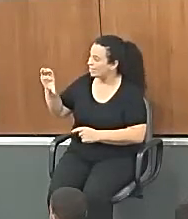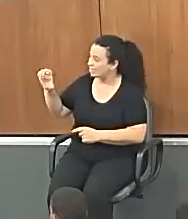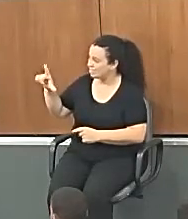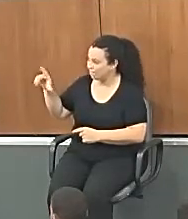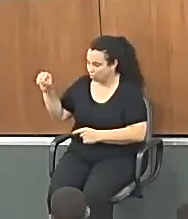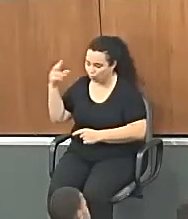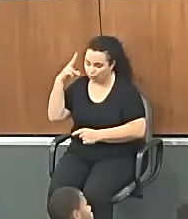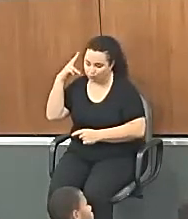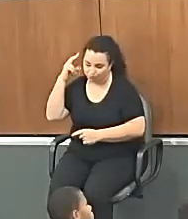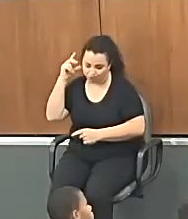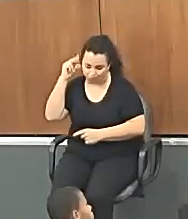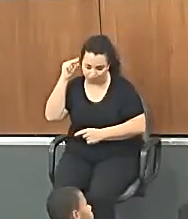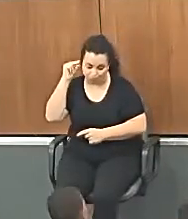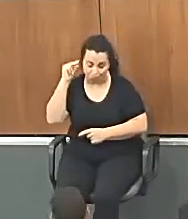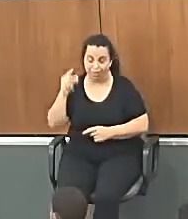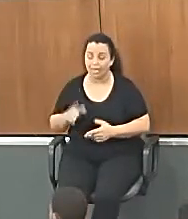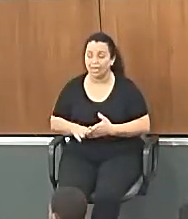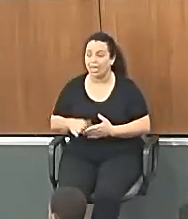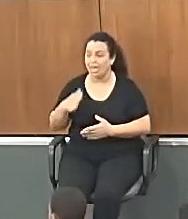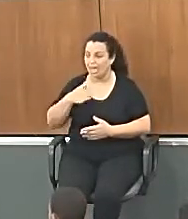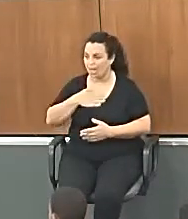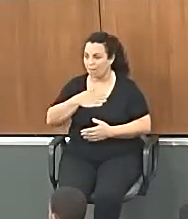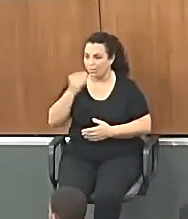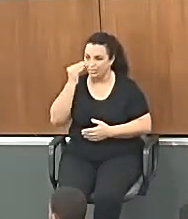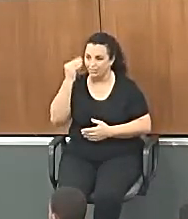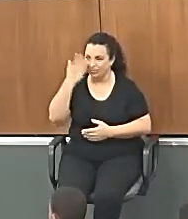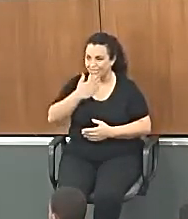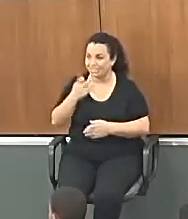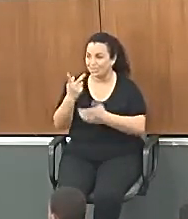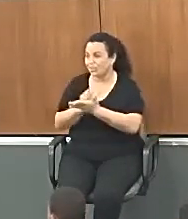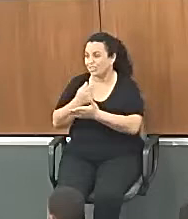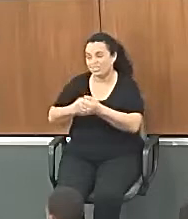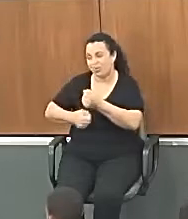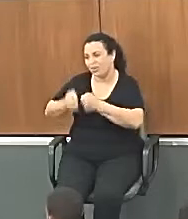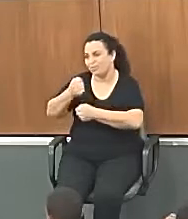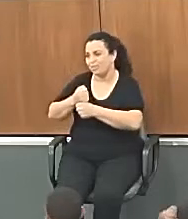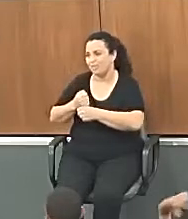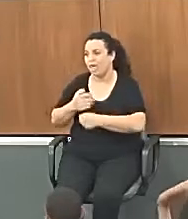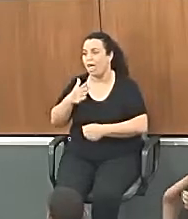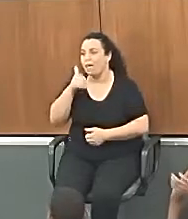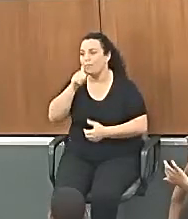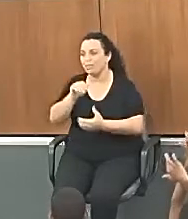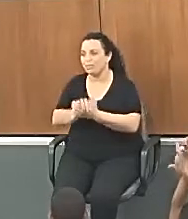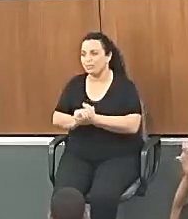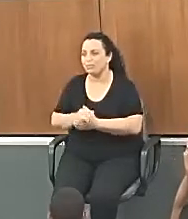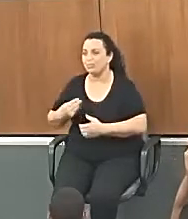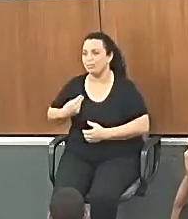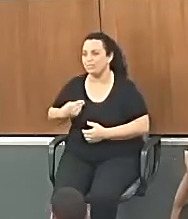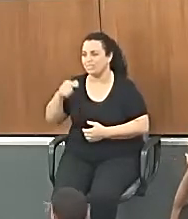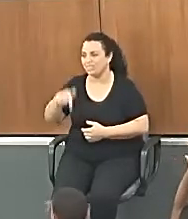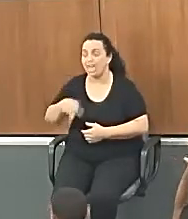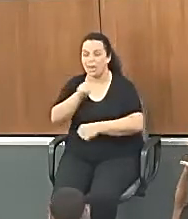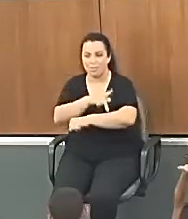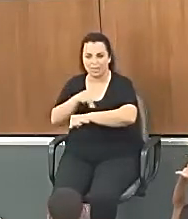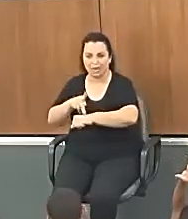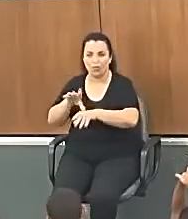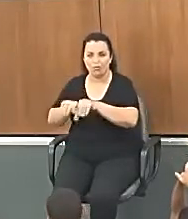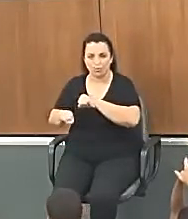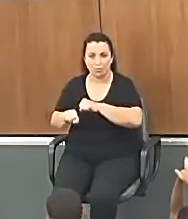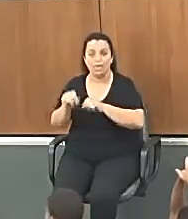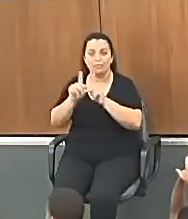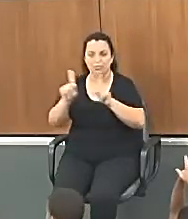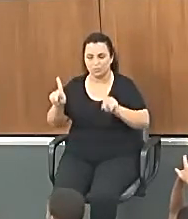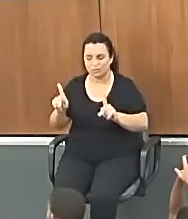que aconteceu há muitos anos a minha esposa está presente aqui é marly ela é pedagoga professora há